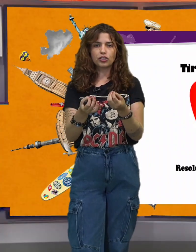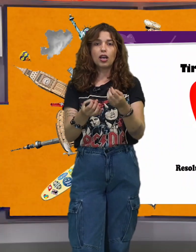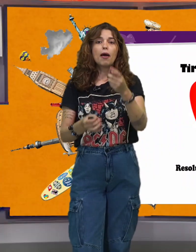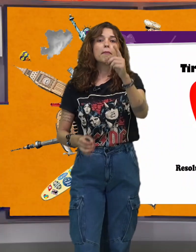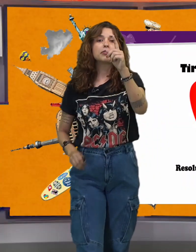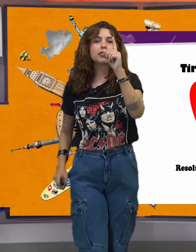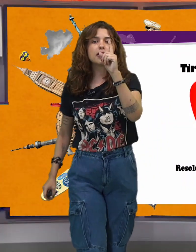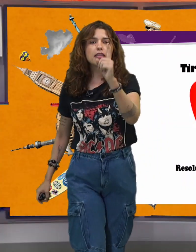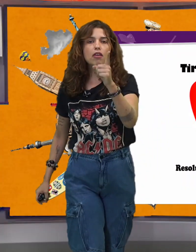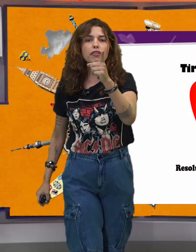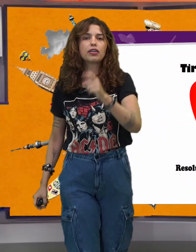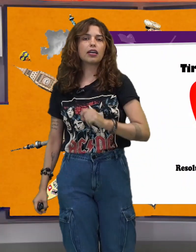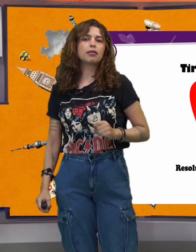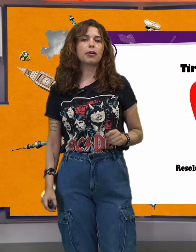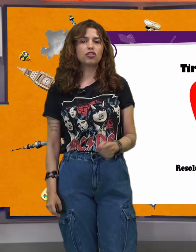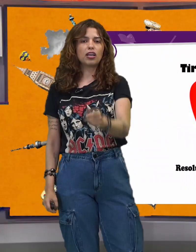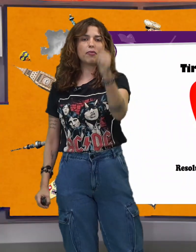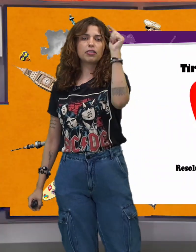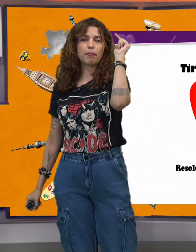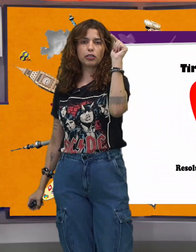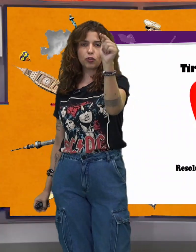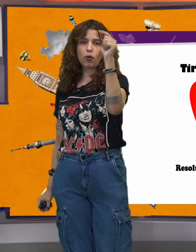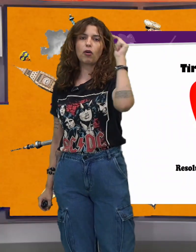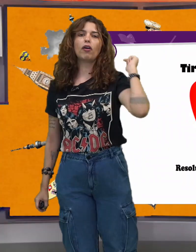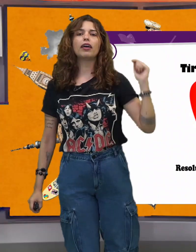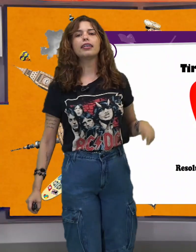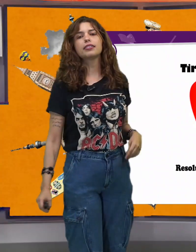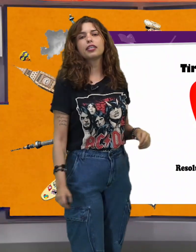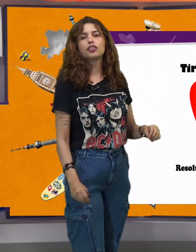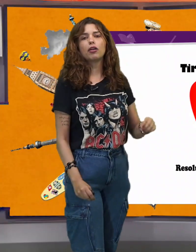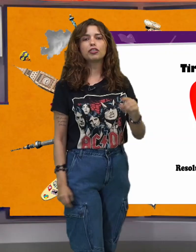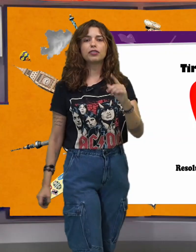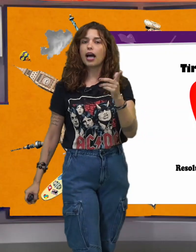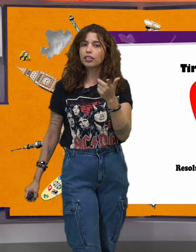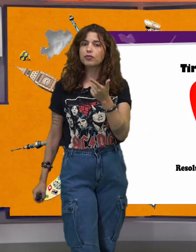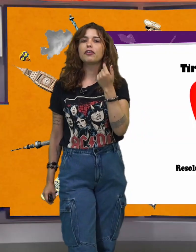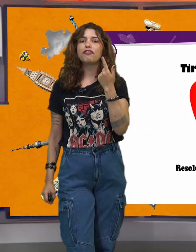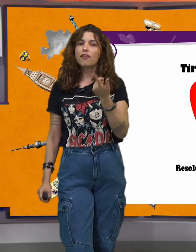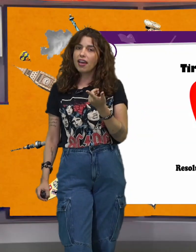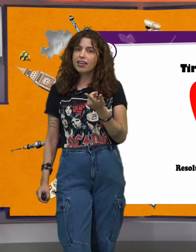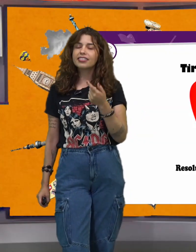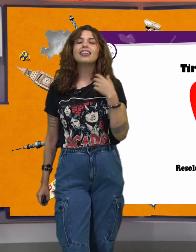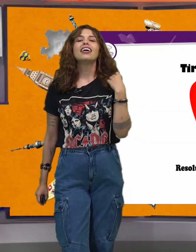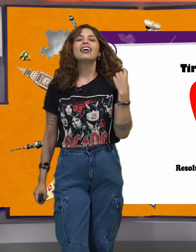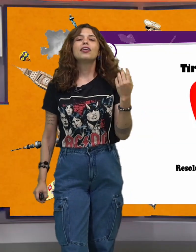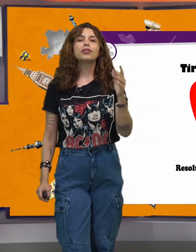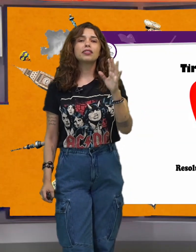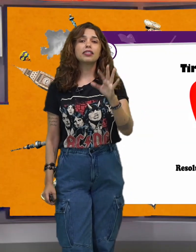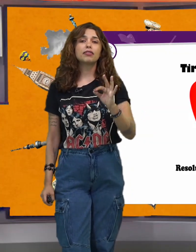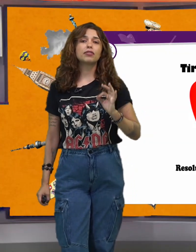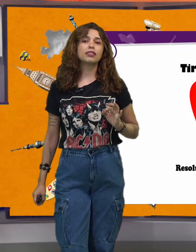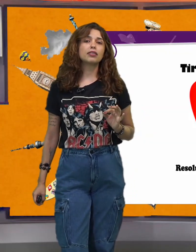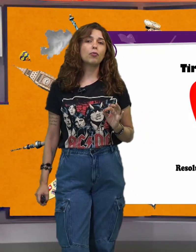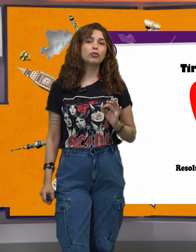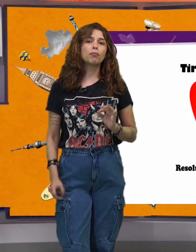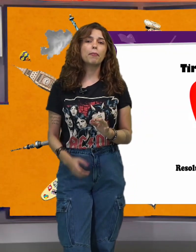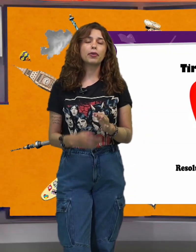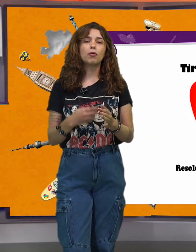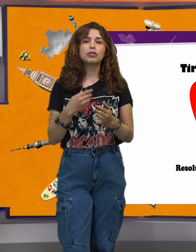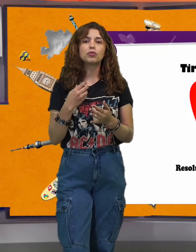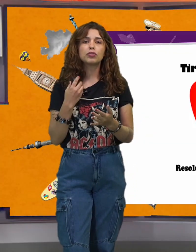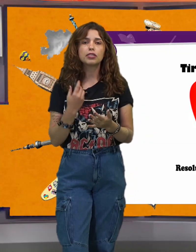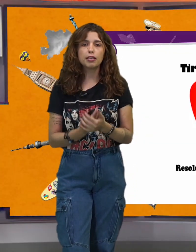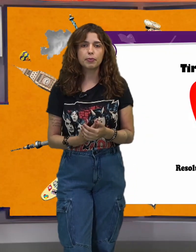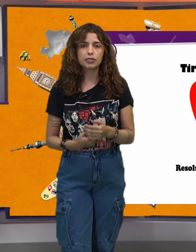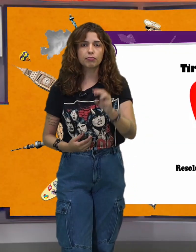lá com a gente. Mas você não vai ficar sem praticar, você praticou agora aí na sala de aula atividade, você fez. E eu tenho certeza que você se deu muito bem,